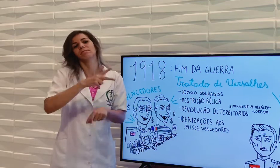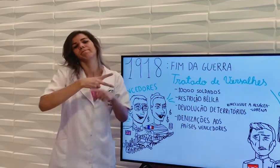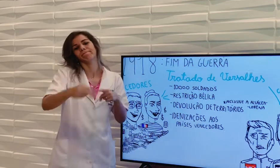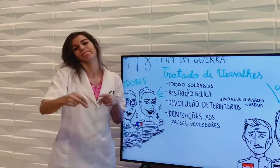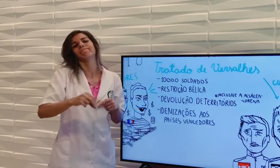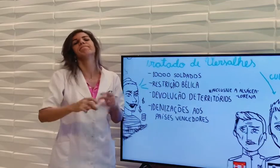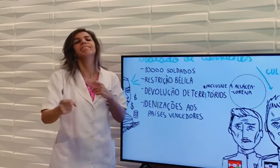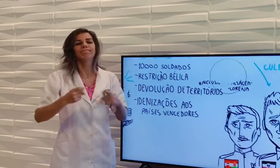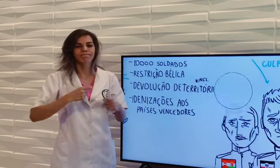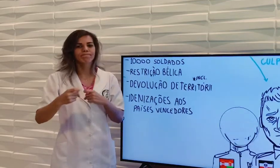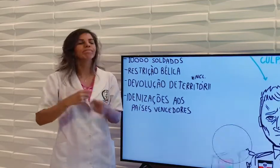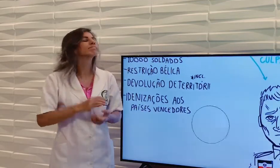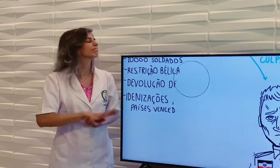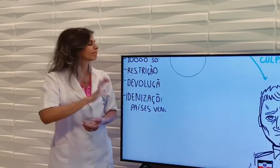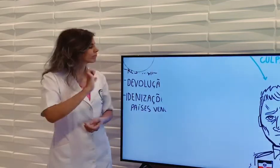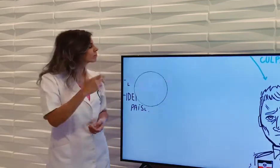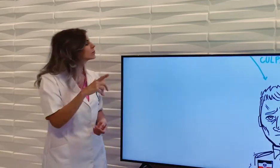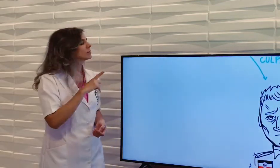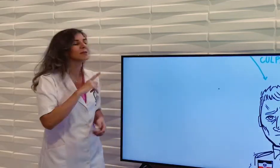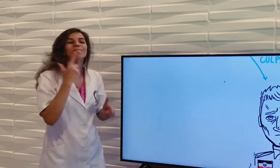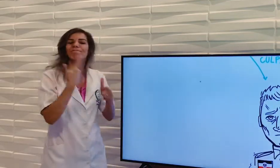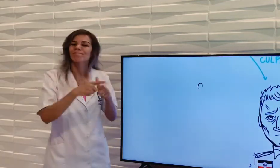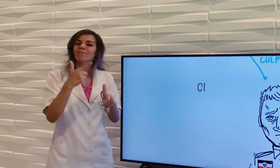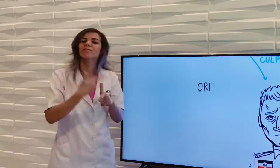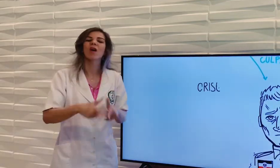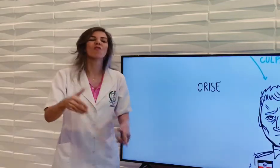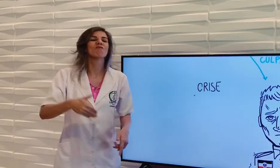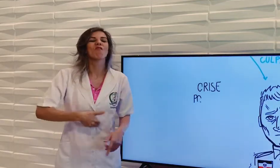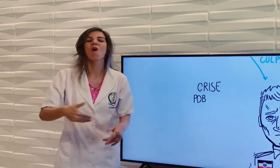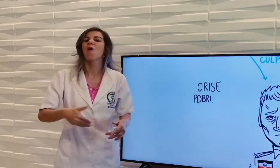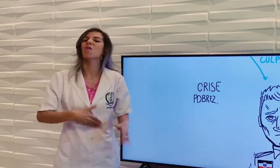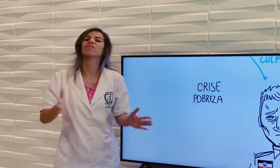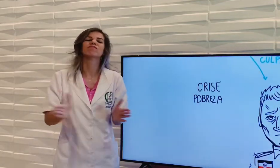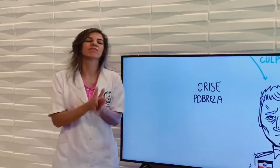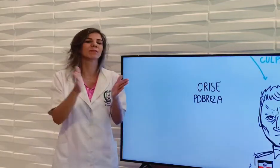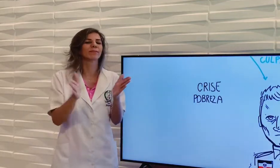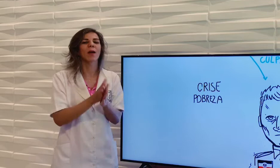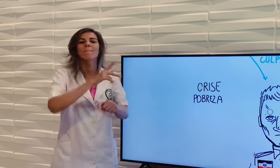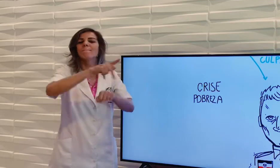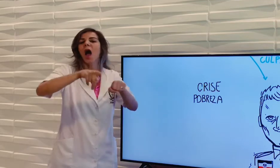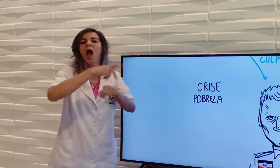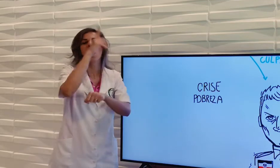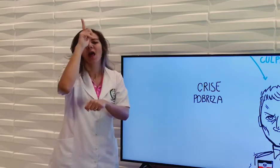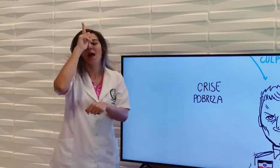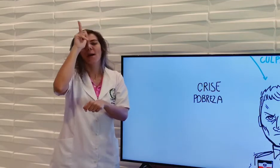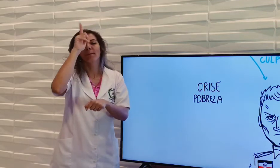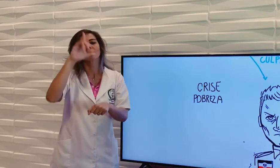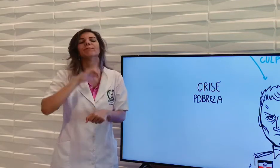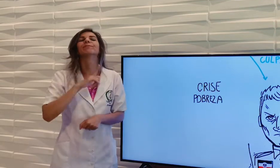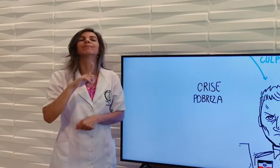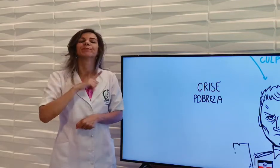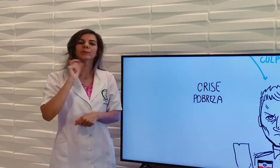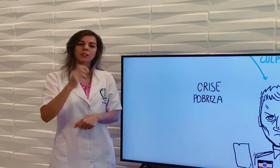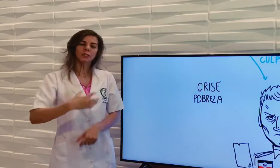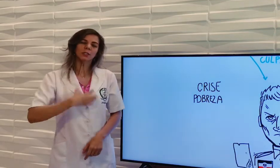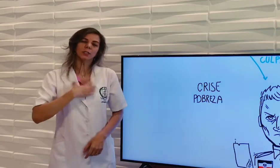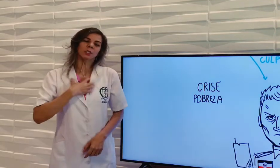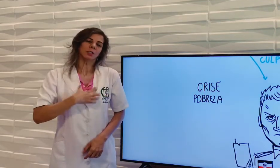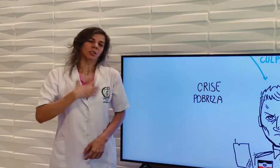As medidas geraram muita crise e miséria na Alemanha. Acabou provocando um ódio e um sentimento de